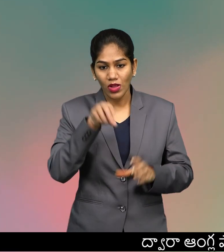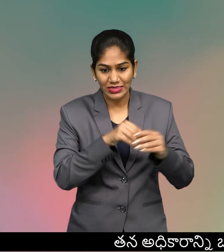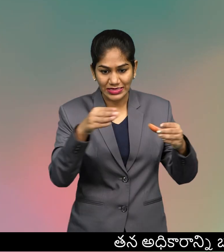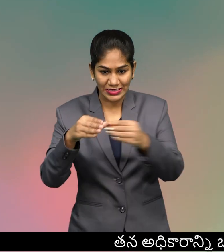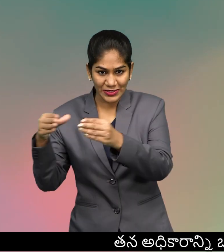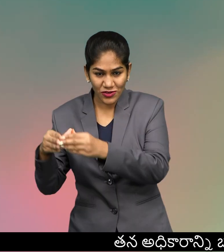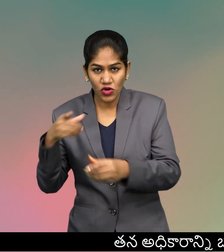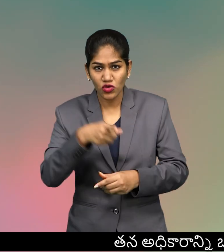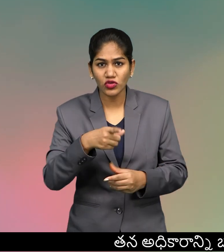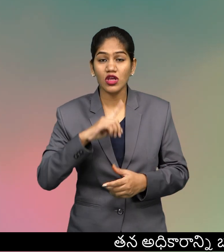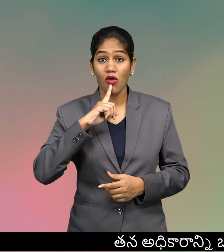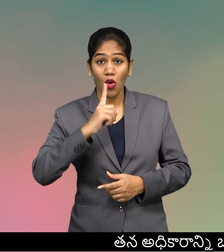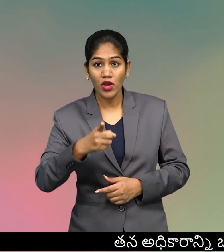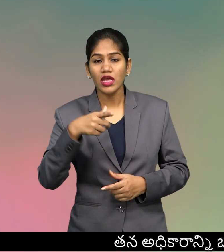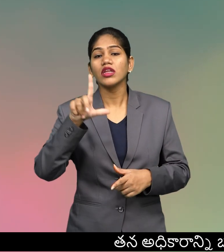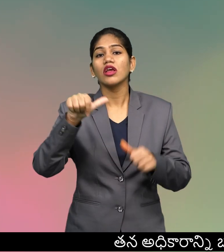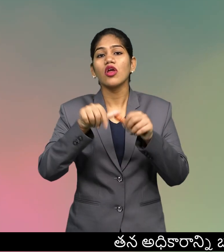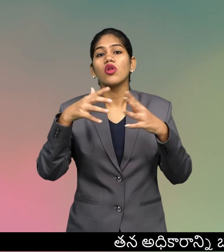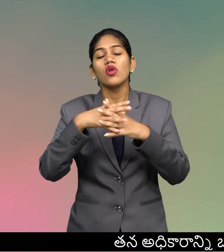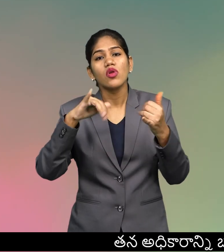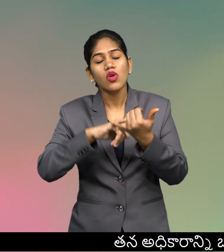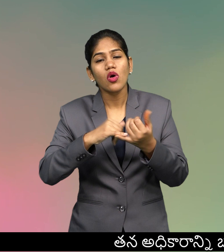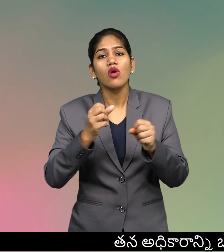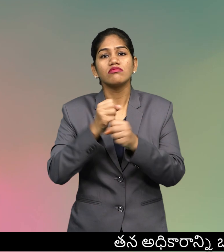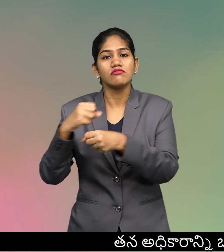తన అధికారాన్ని బలవంతంగా ప్రారంభించింది.